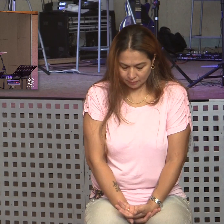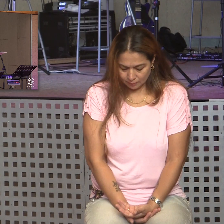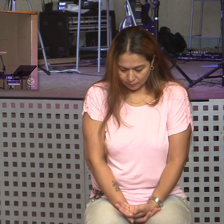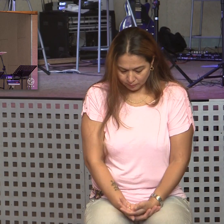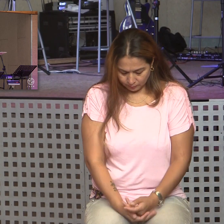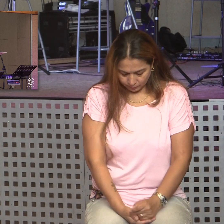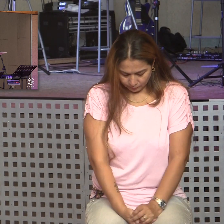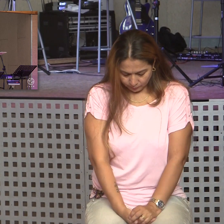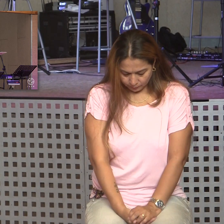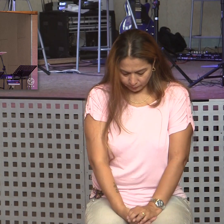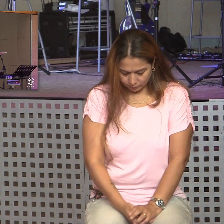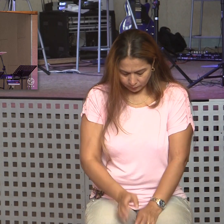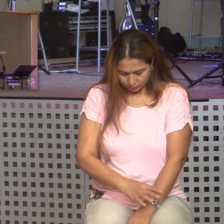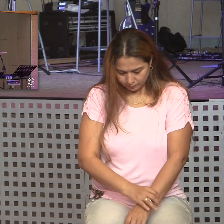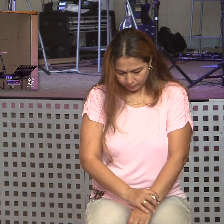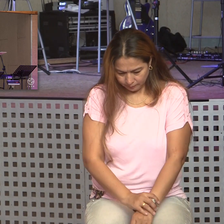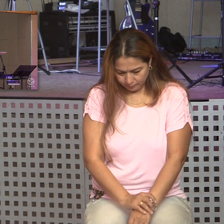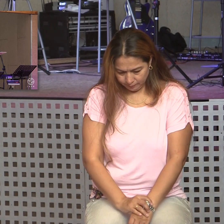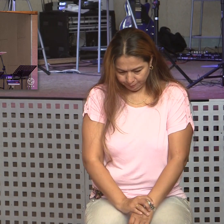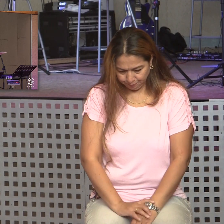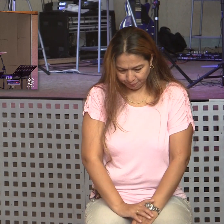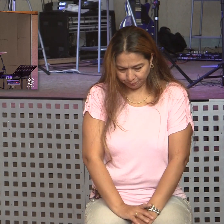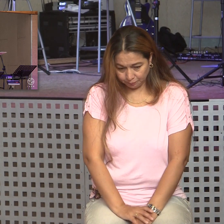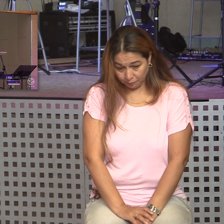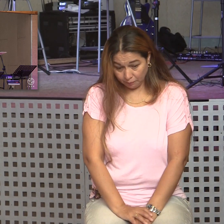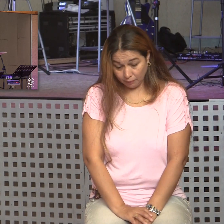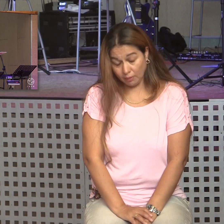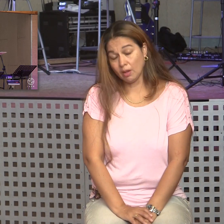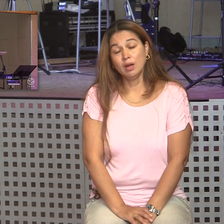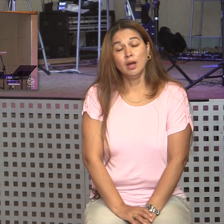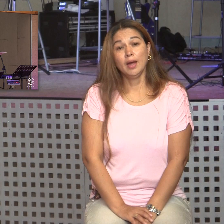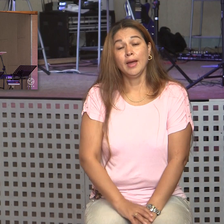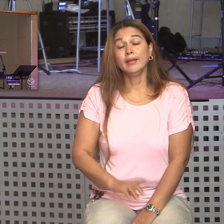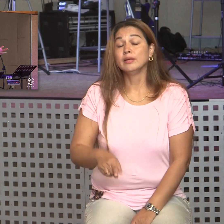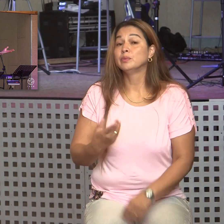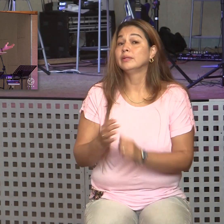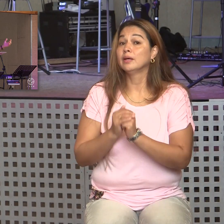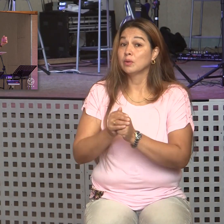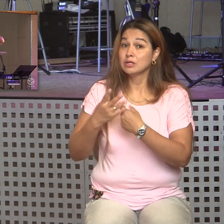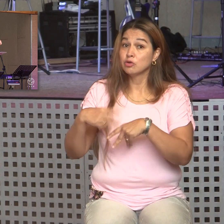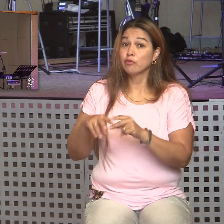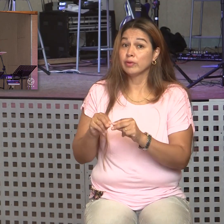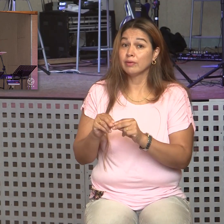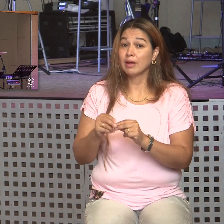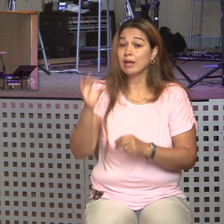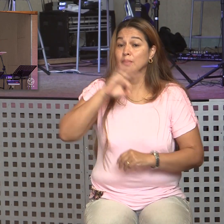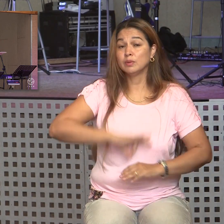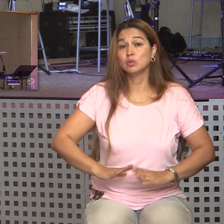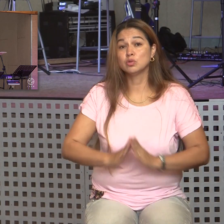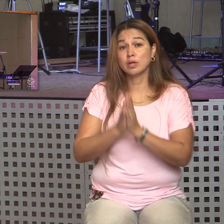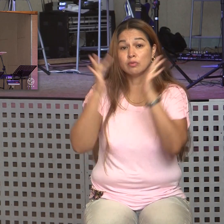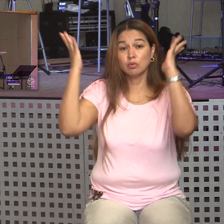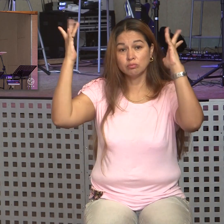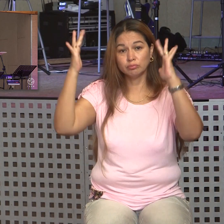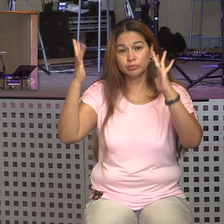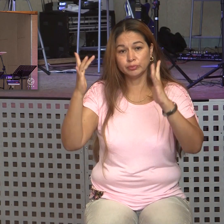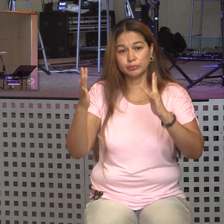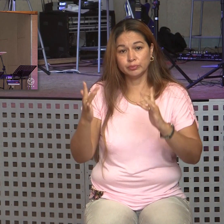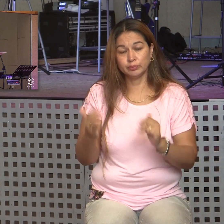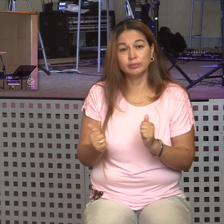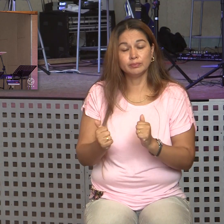Lo que pasa cuando alguien ora es que el Espíritu Santo se derrama.